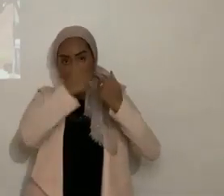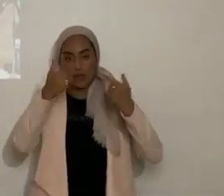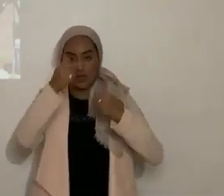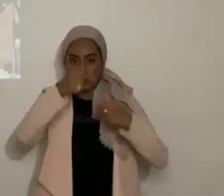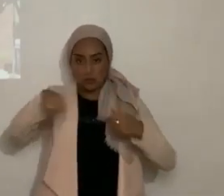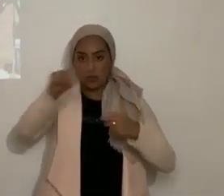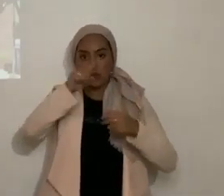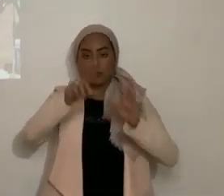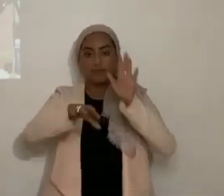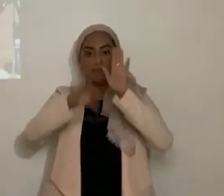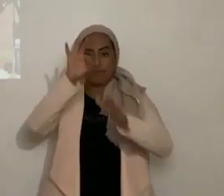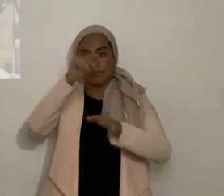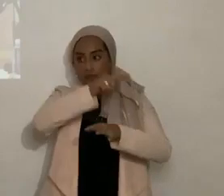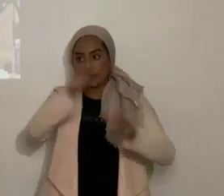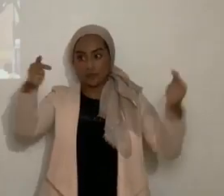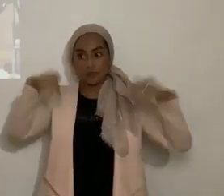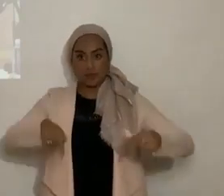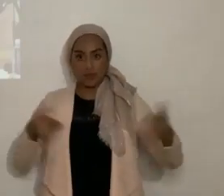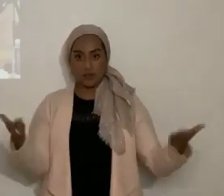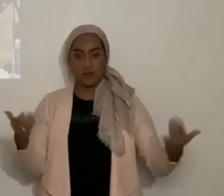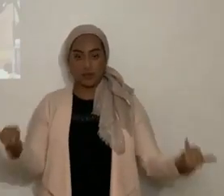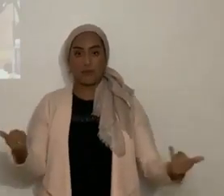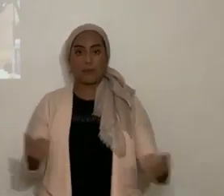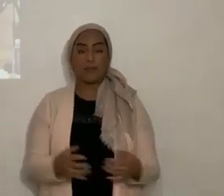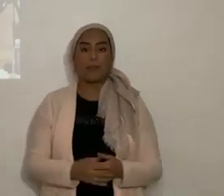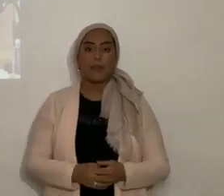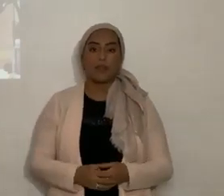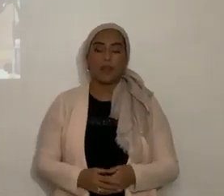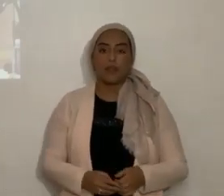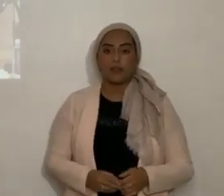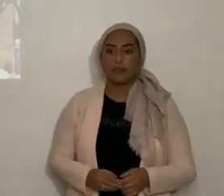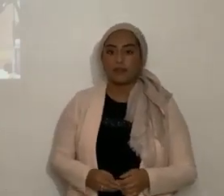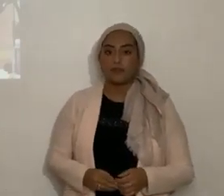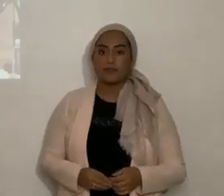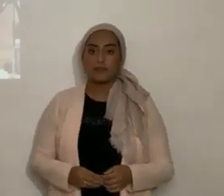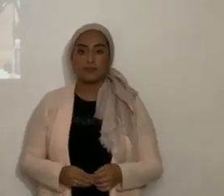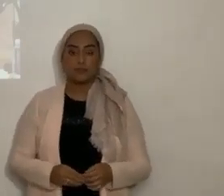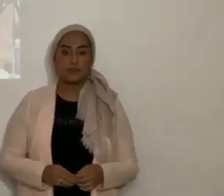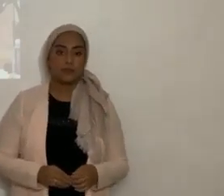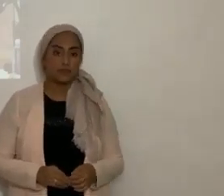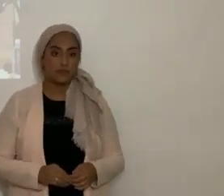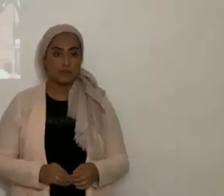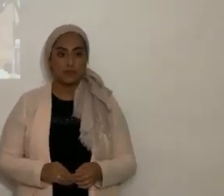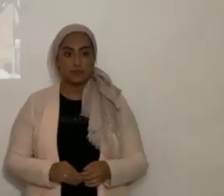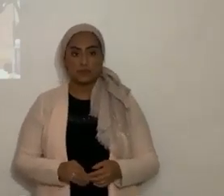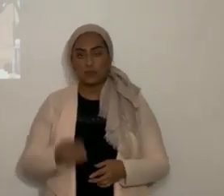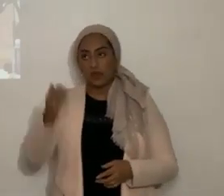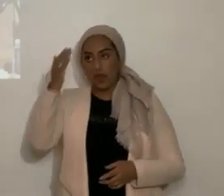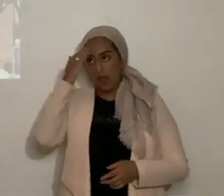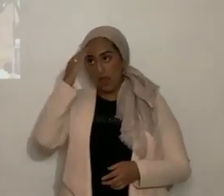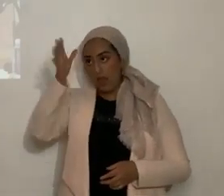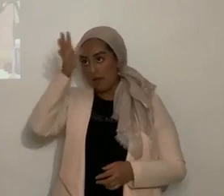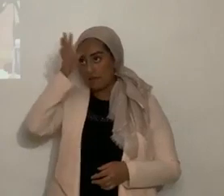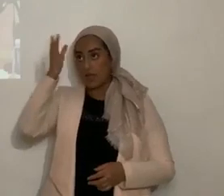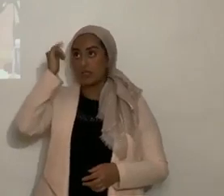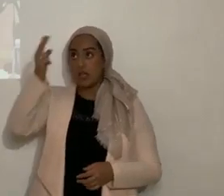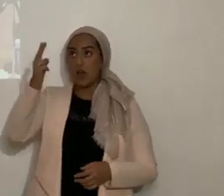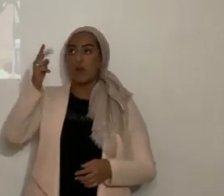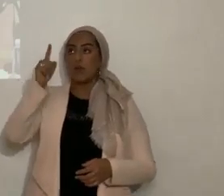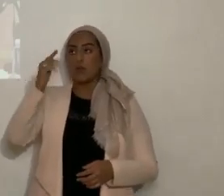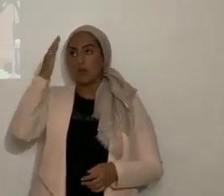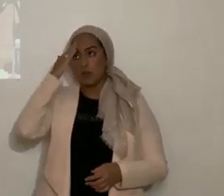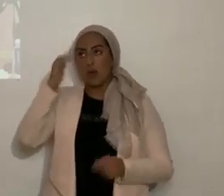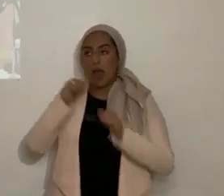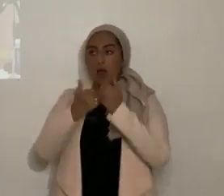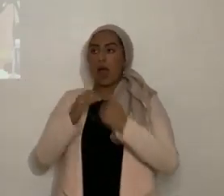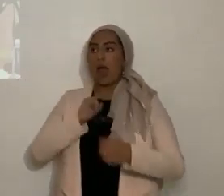a ustedes los llamó y están aquí. Entonces, Abba, Yahweh, tú sabes que me siento y explica tu